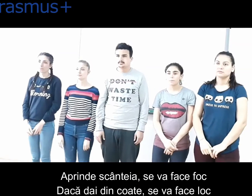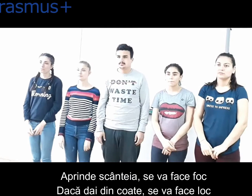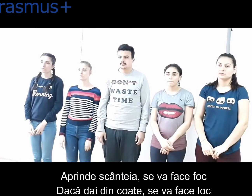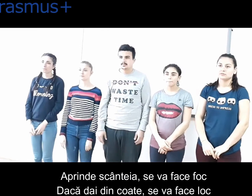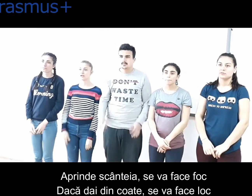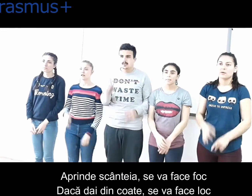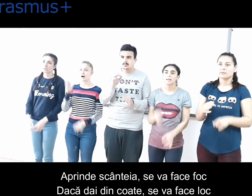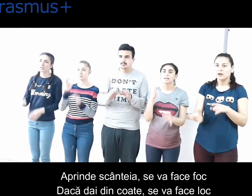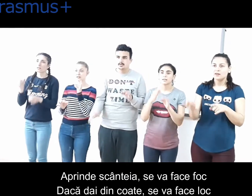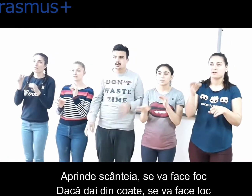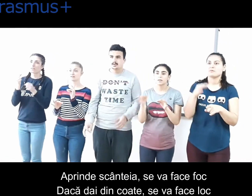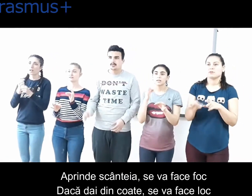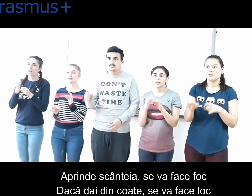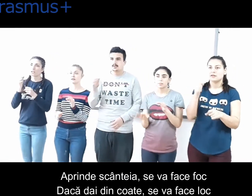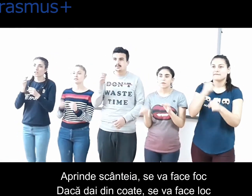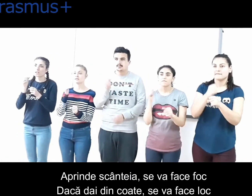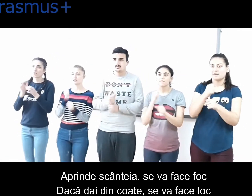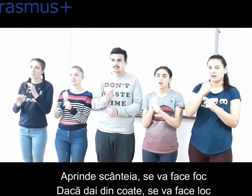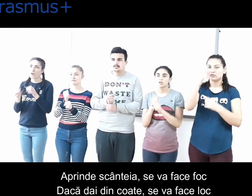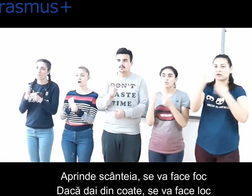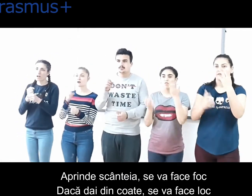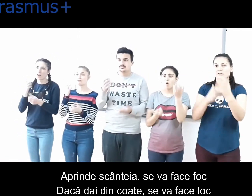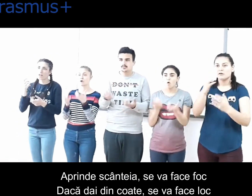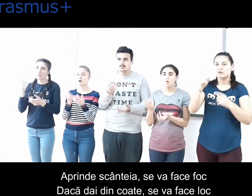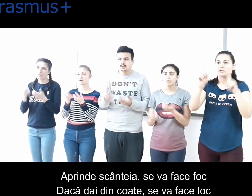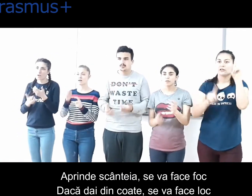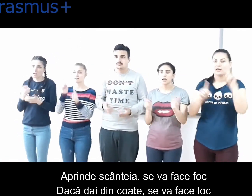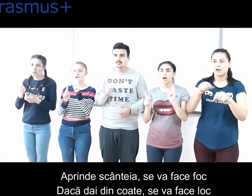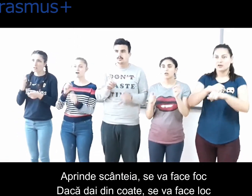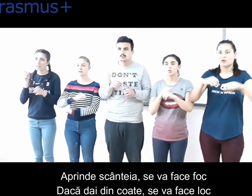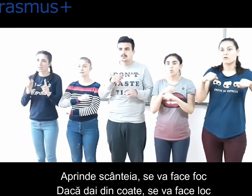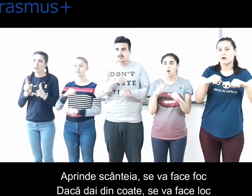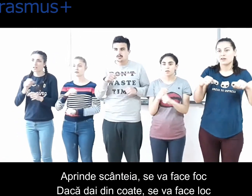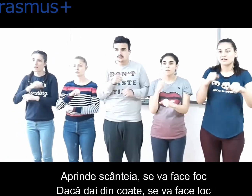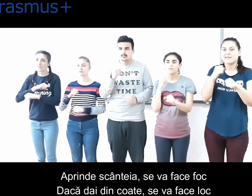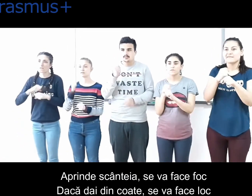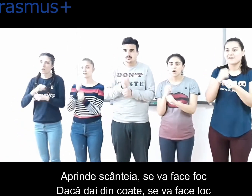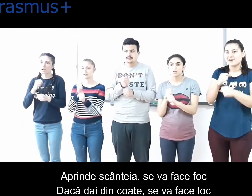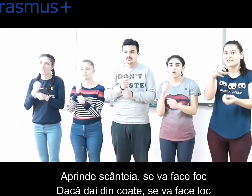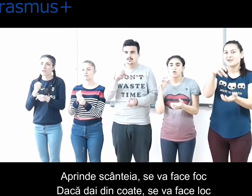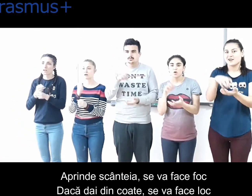Aprinde scânteia, se va face foc. Dacă dai din coate, se va face loc.